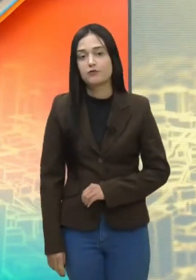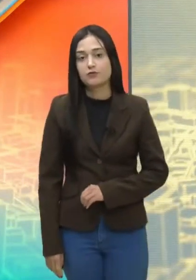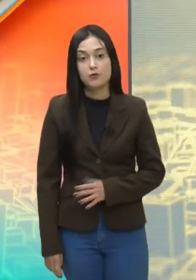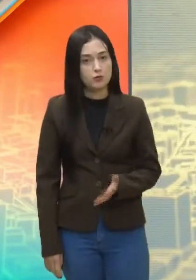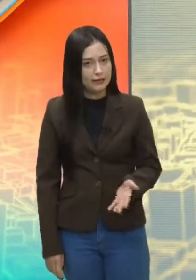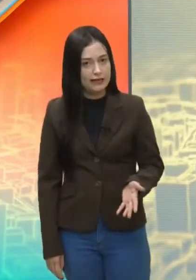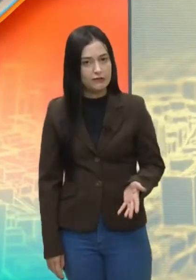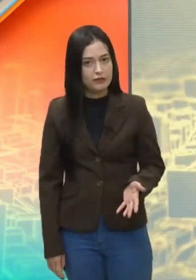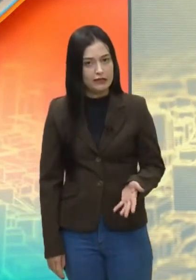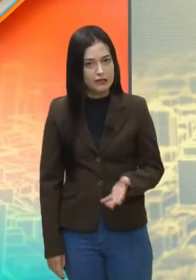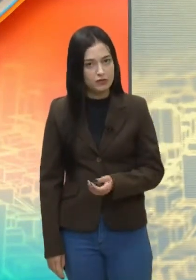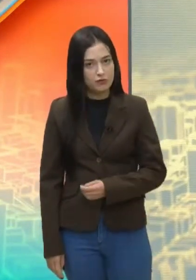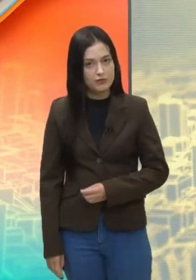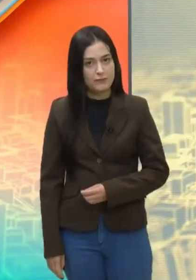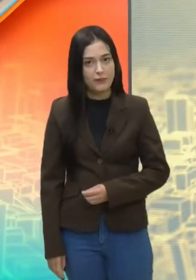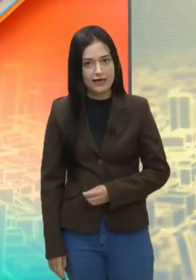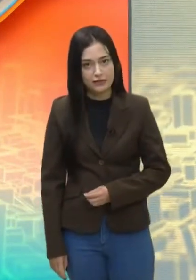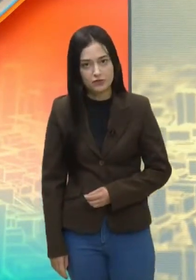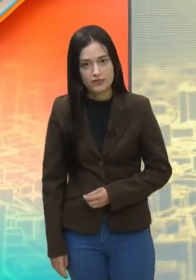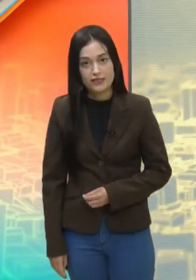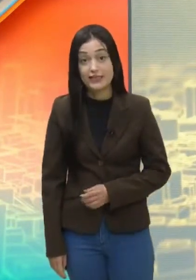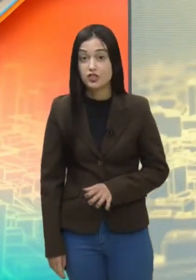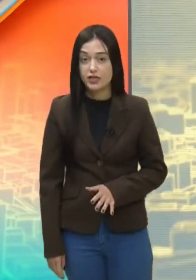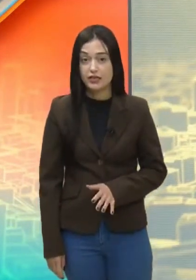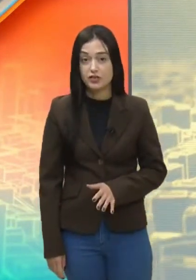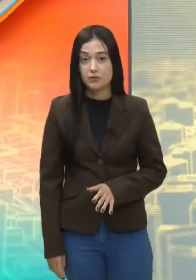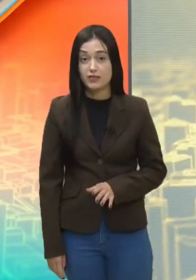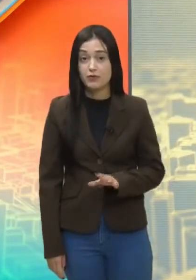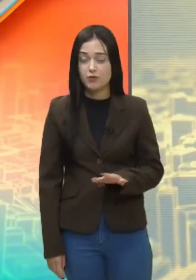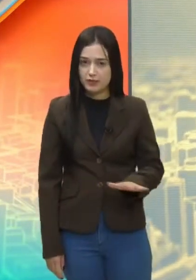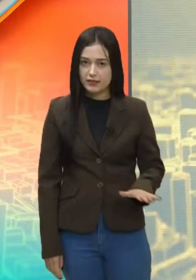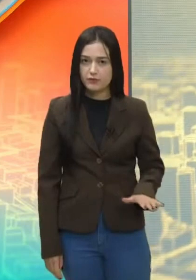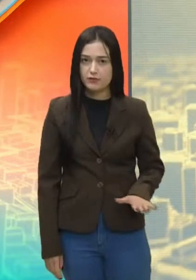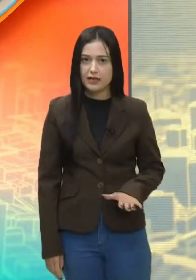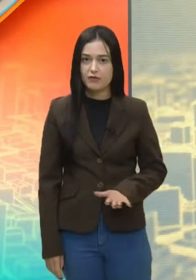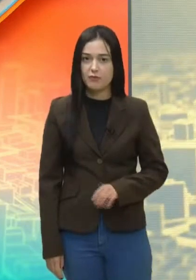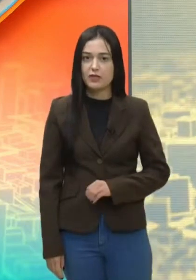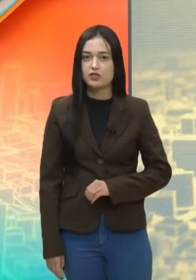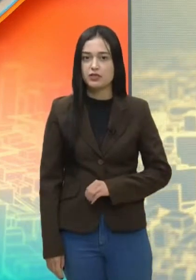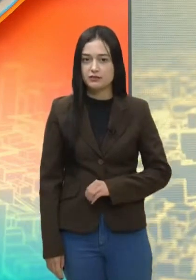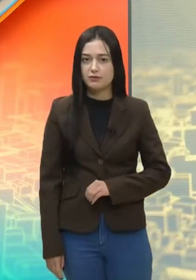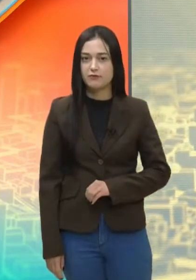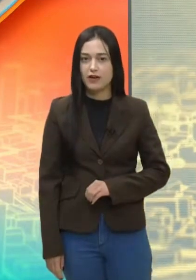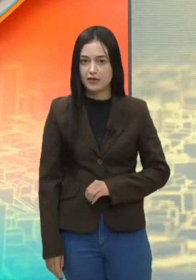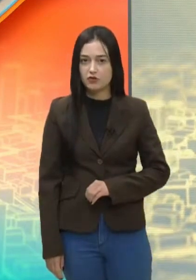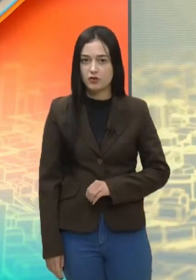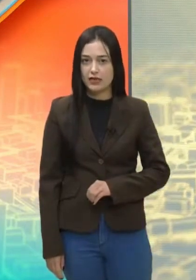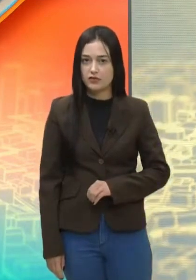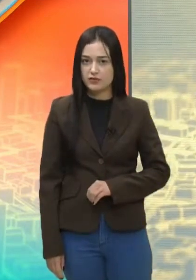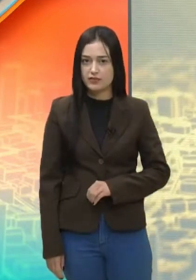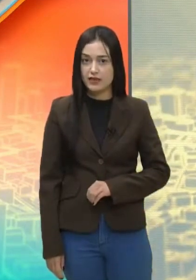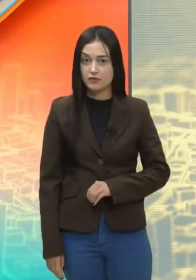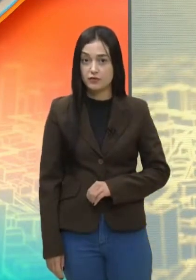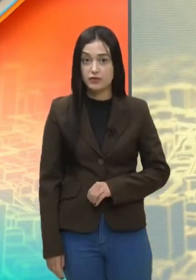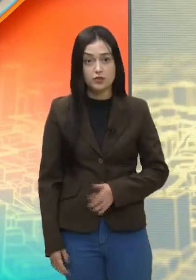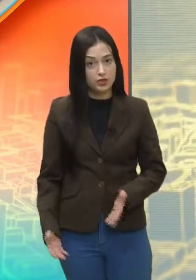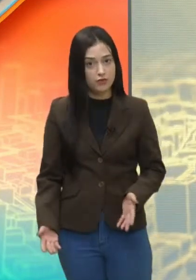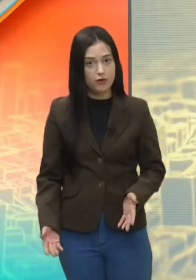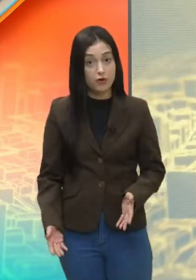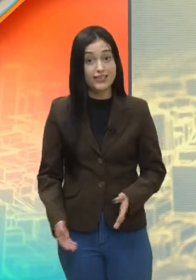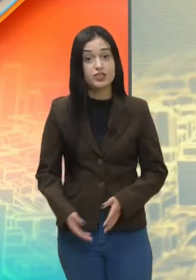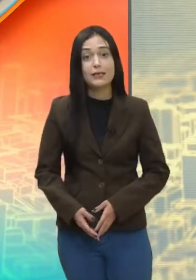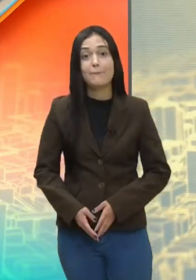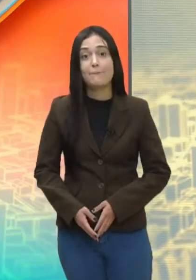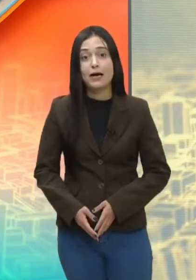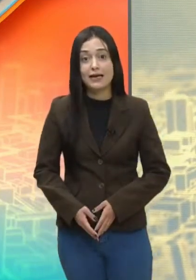Agora vamos voltar a falar sobre os impactos da enchente, porque com o nível da água baixando em vários locais no estado,